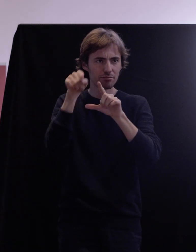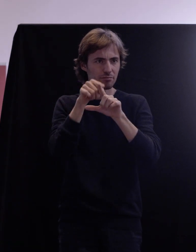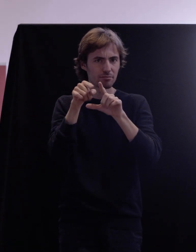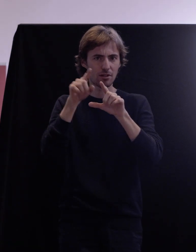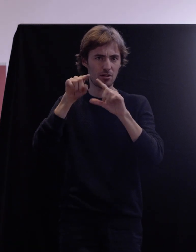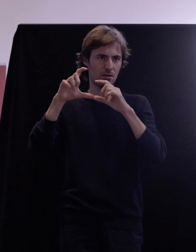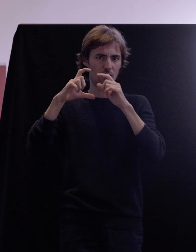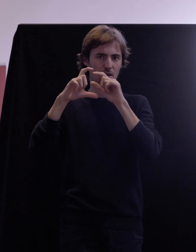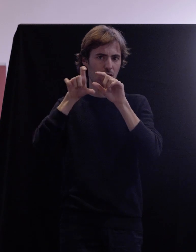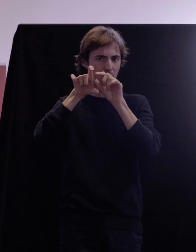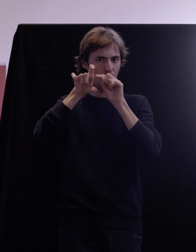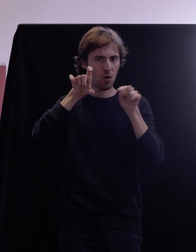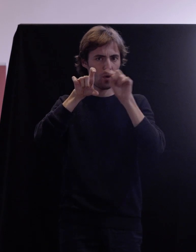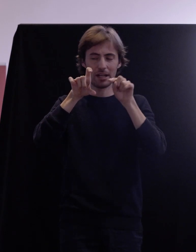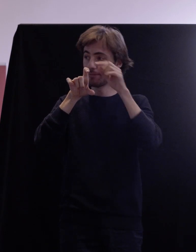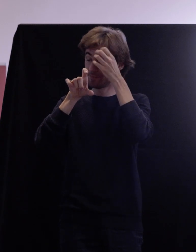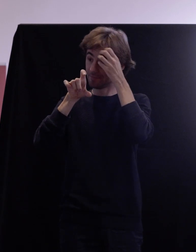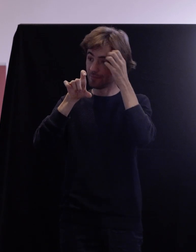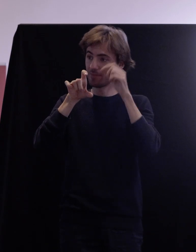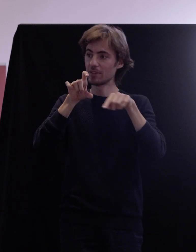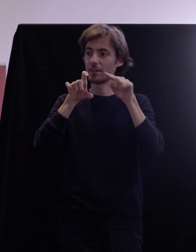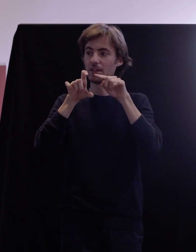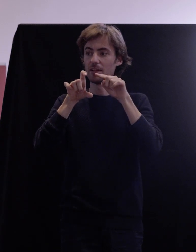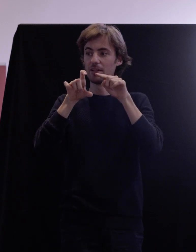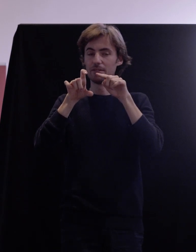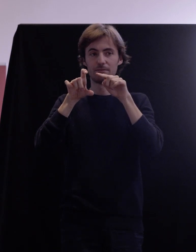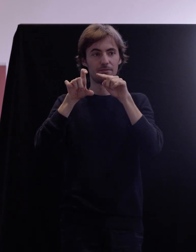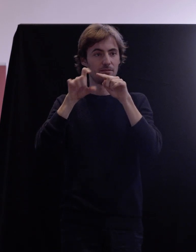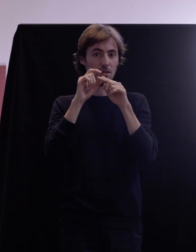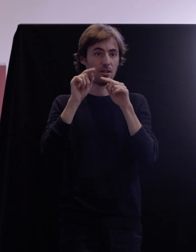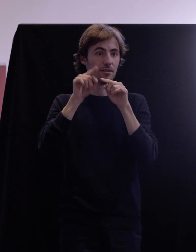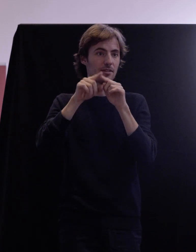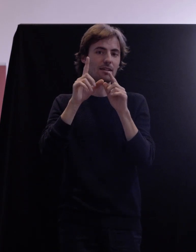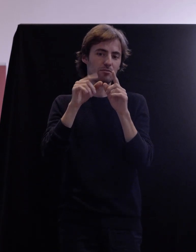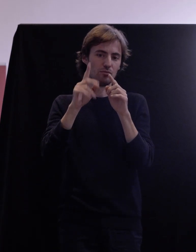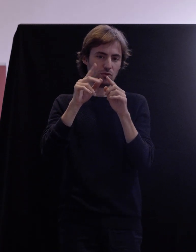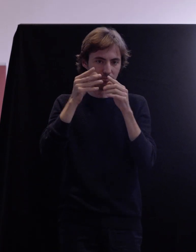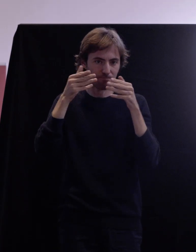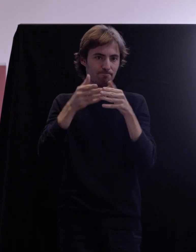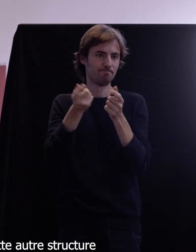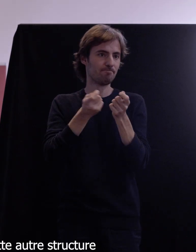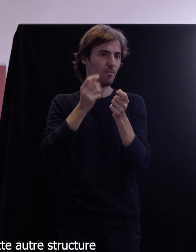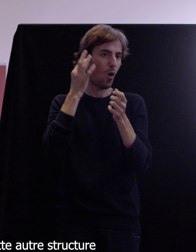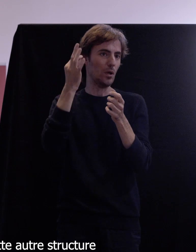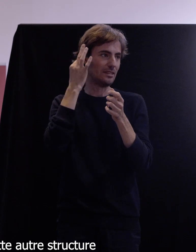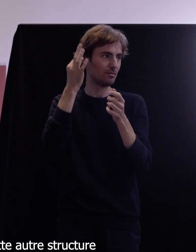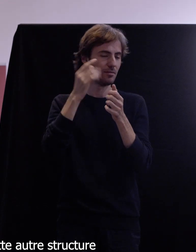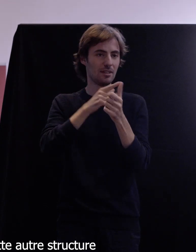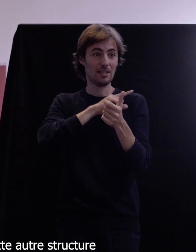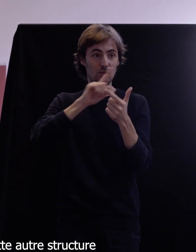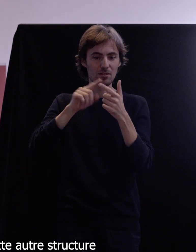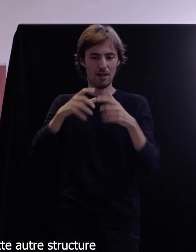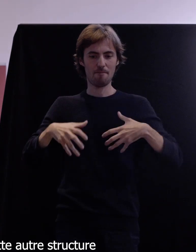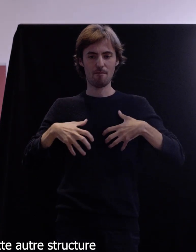enroulée, qui est en fait l'organe de l'audition. Et puis vous avez cette